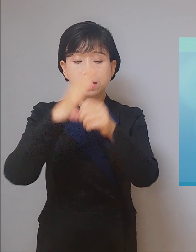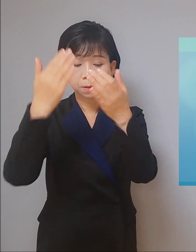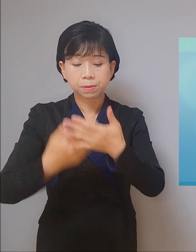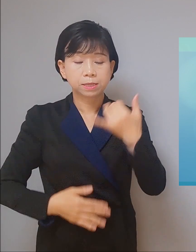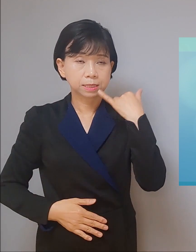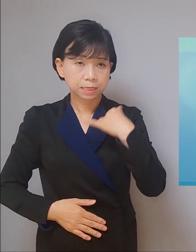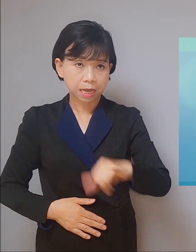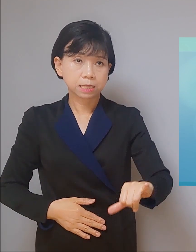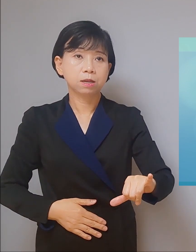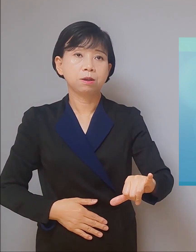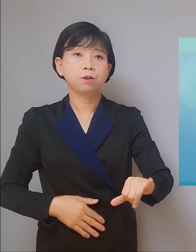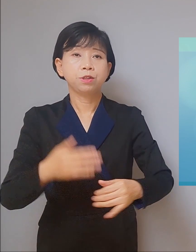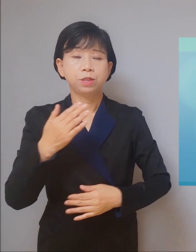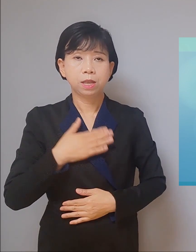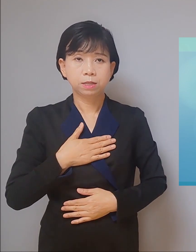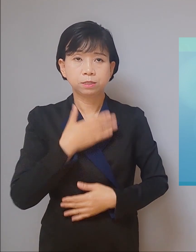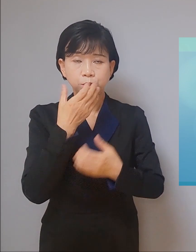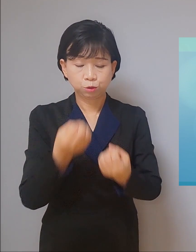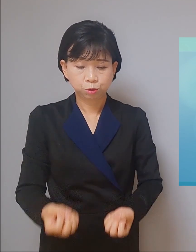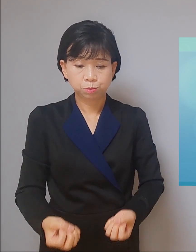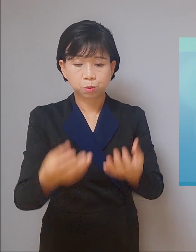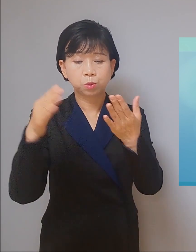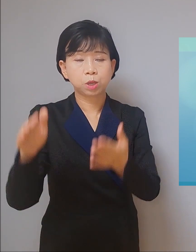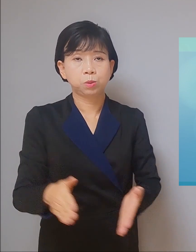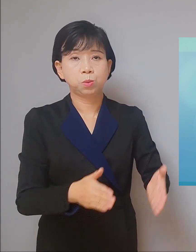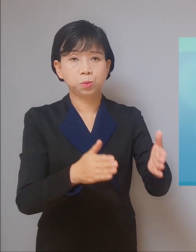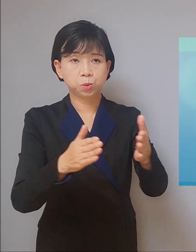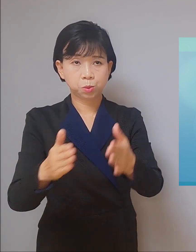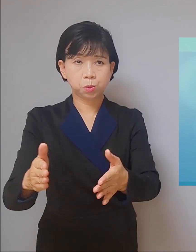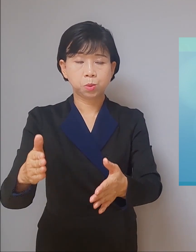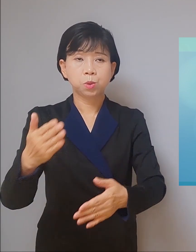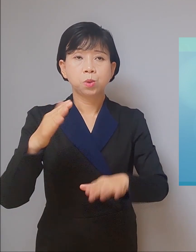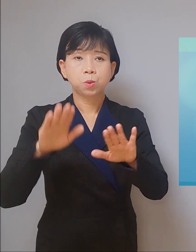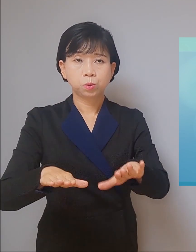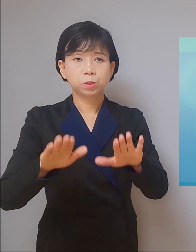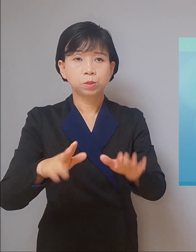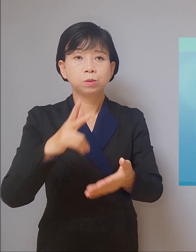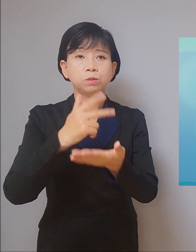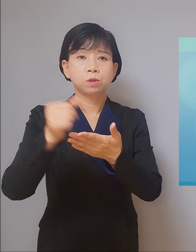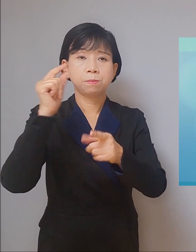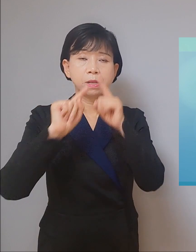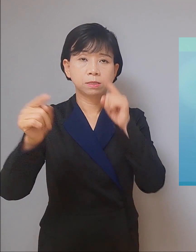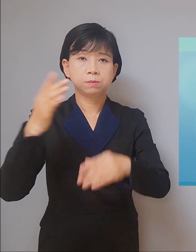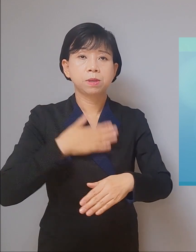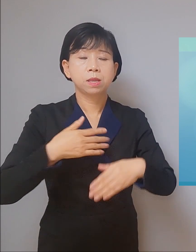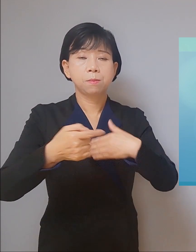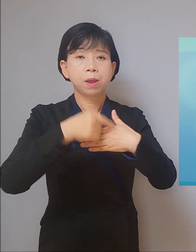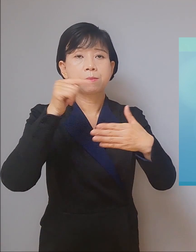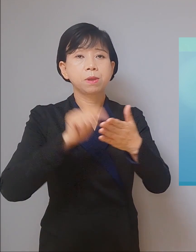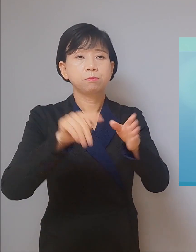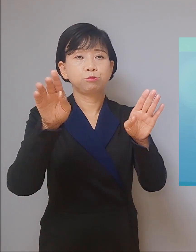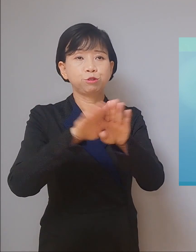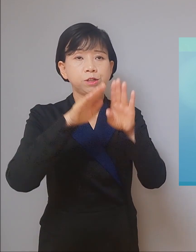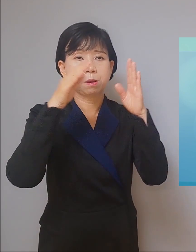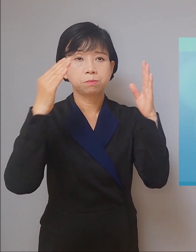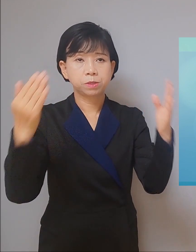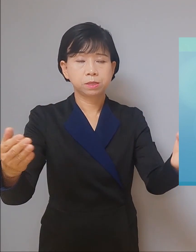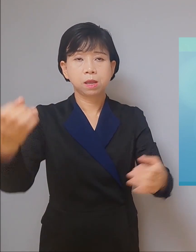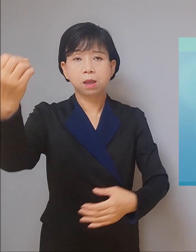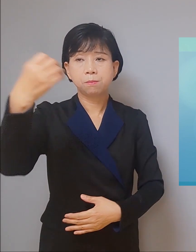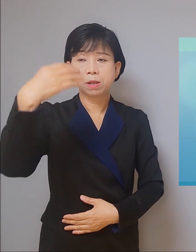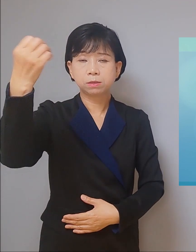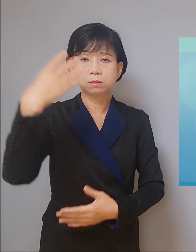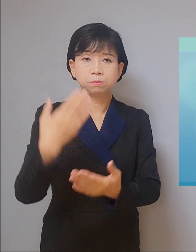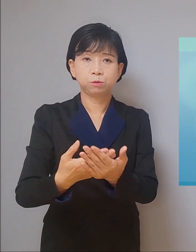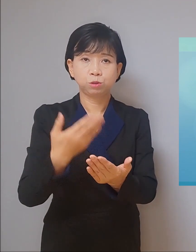하나님의 사랑받는 자녀입니다. 나는 축복의 통로입니다. 오늘도 주의 말씀에 내 마음의 문을